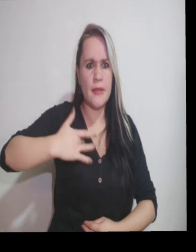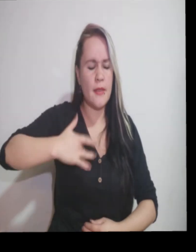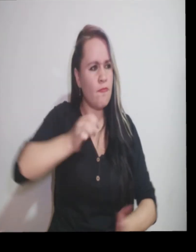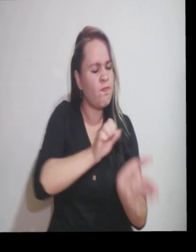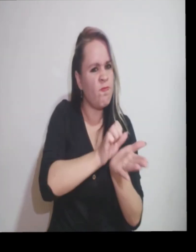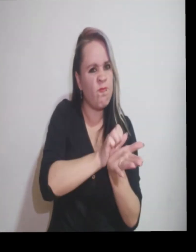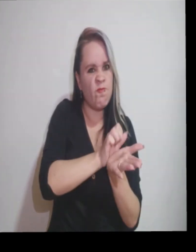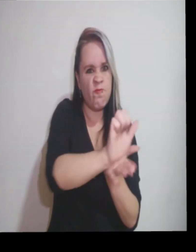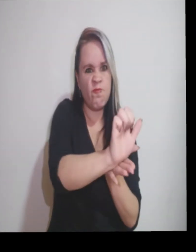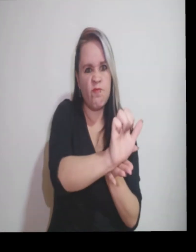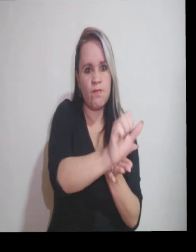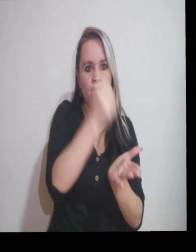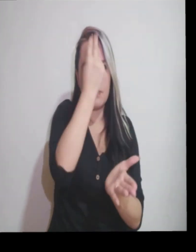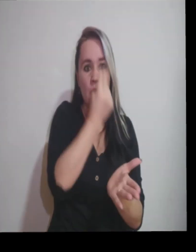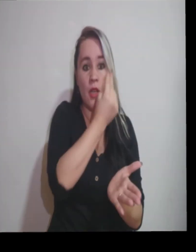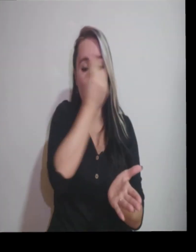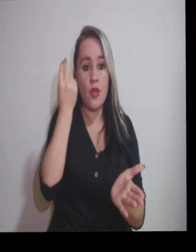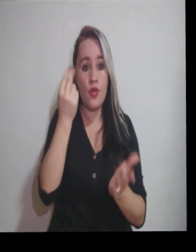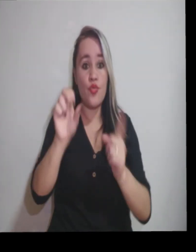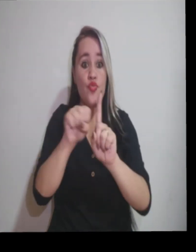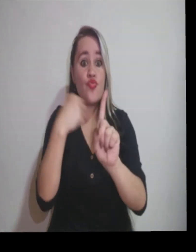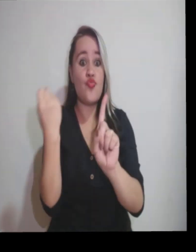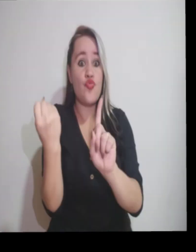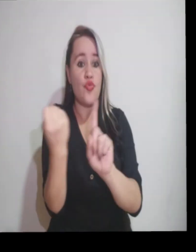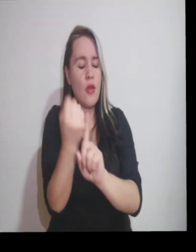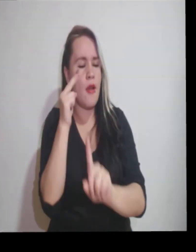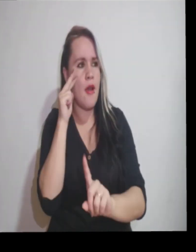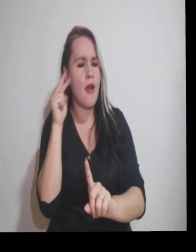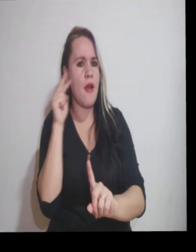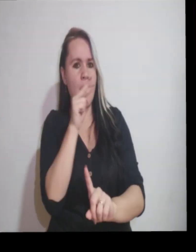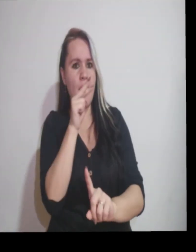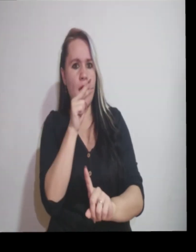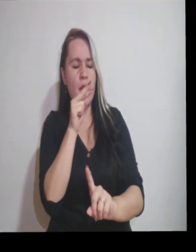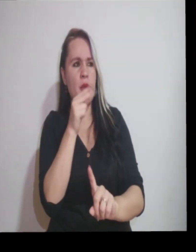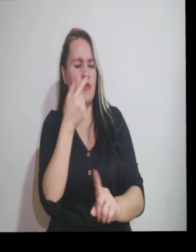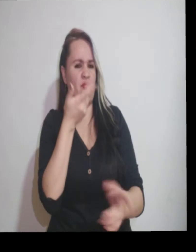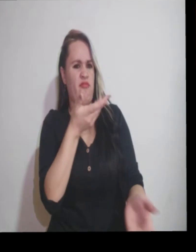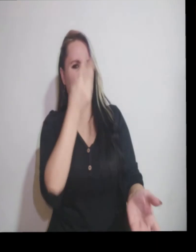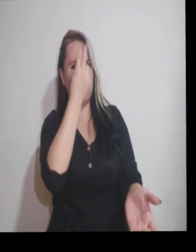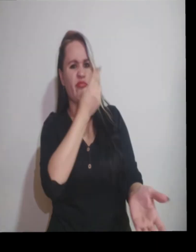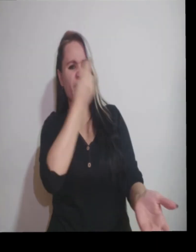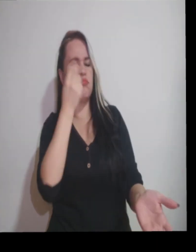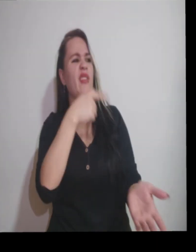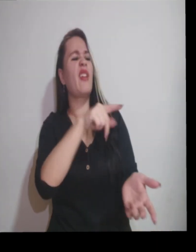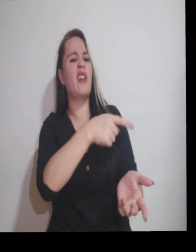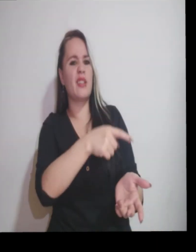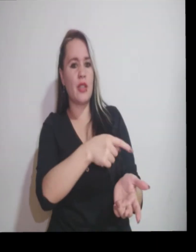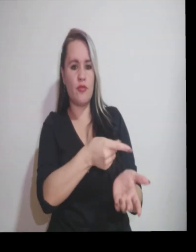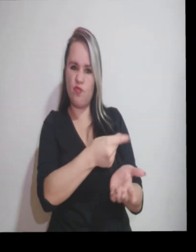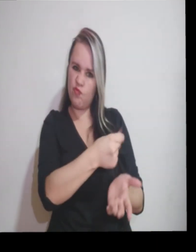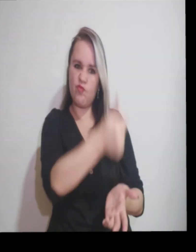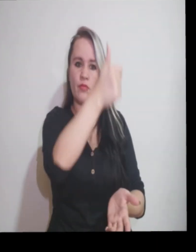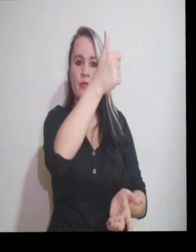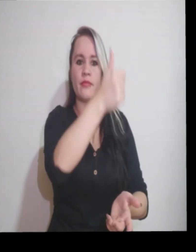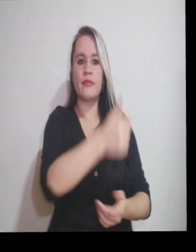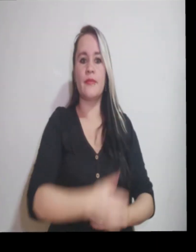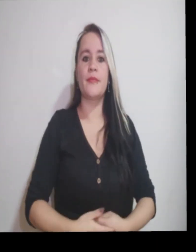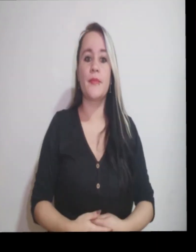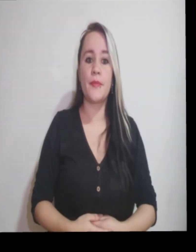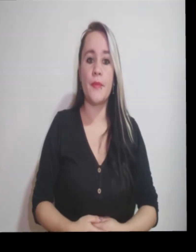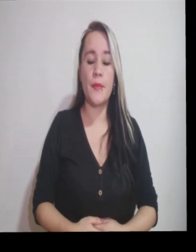Por primera vez aparece un rechazo de la trascendencia y una sociedad, pues, digamos